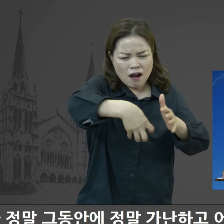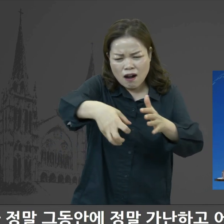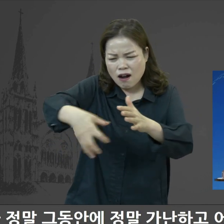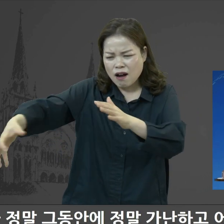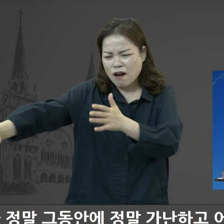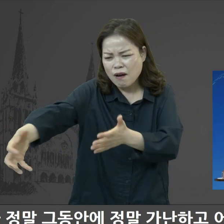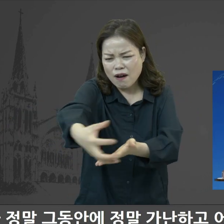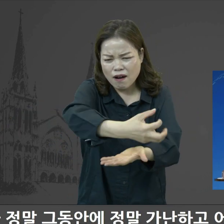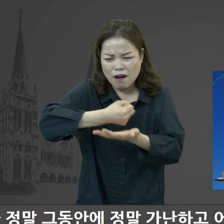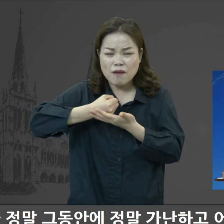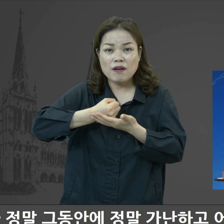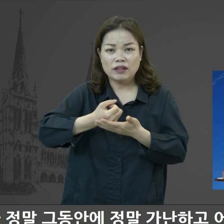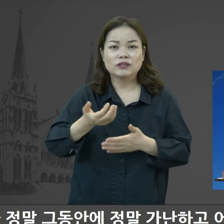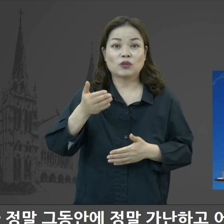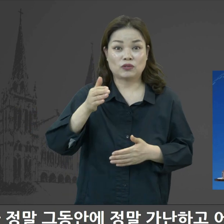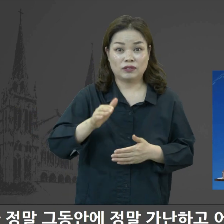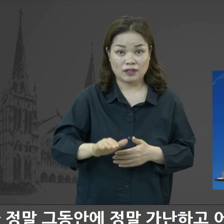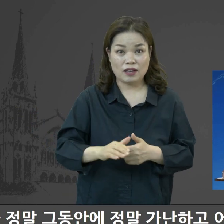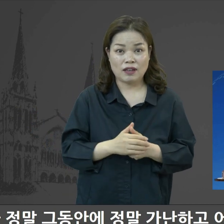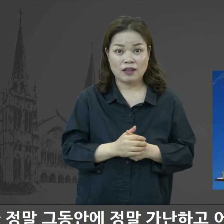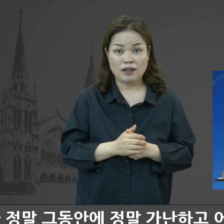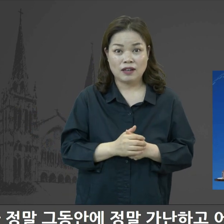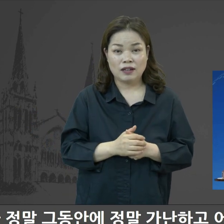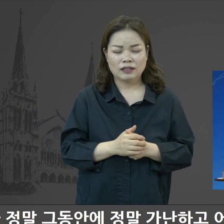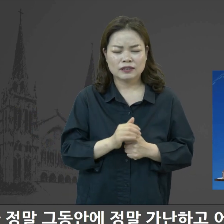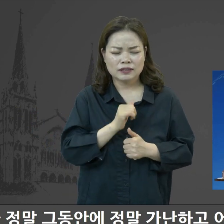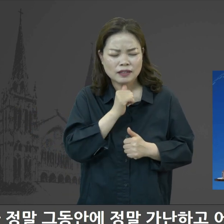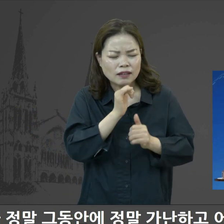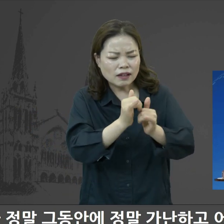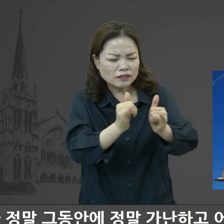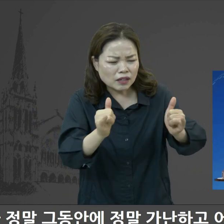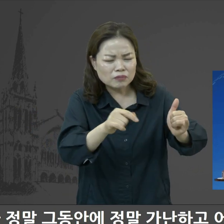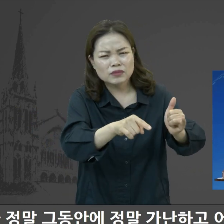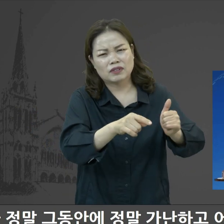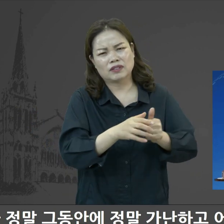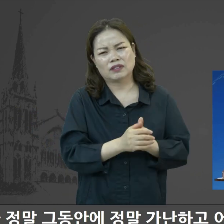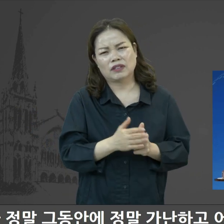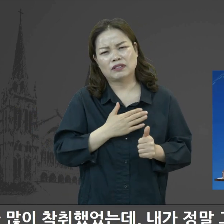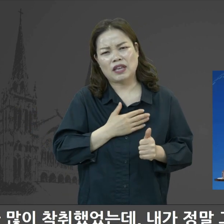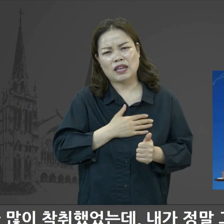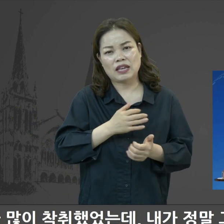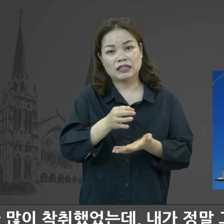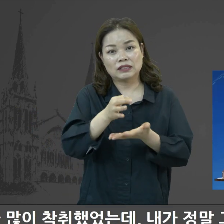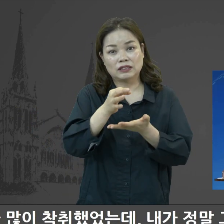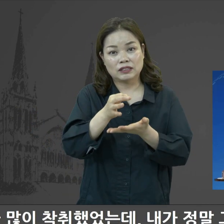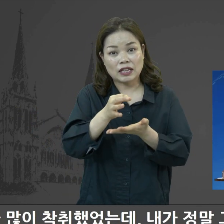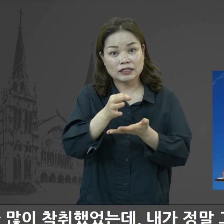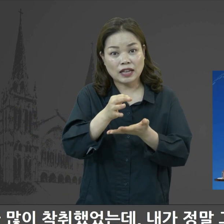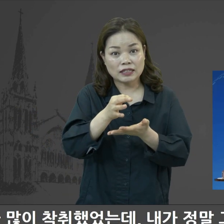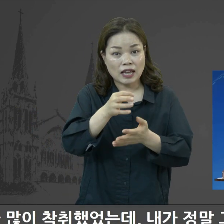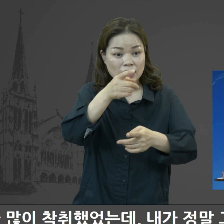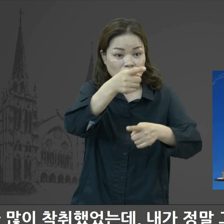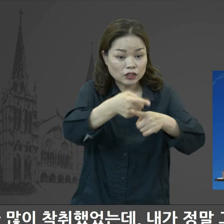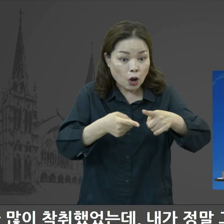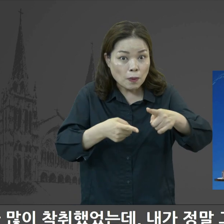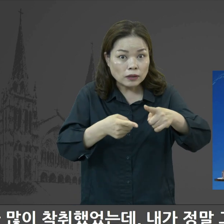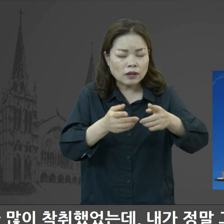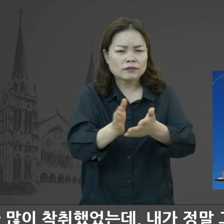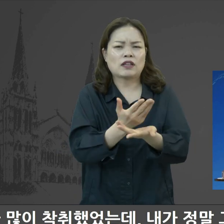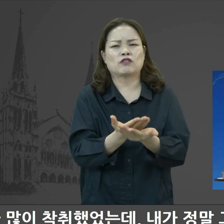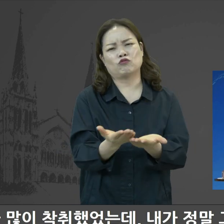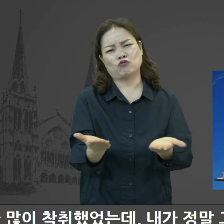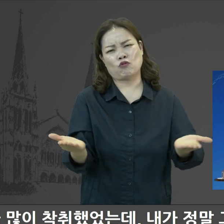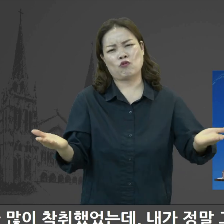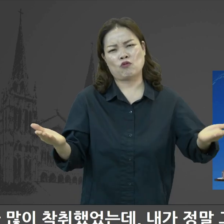많이 착취했었는데 내가 정말 그 가난한 사람들에게 내 재산의 절반이라도 내가 다